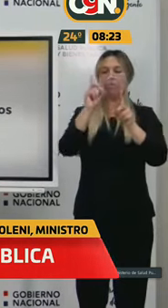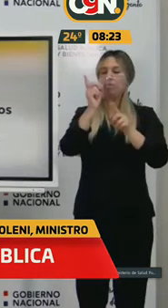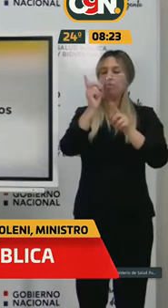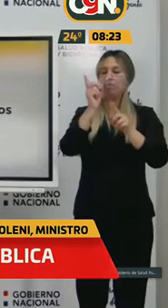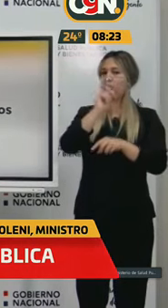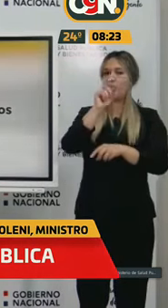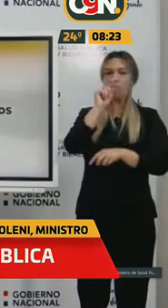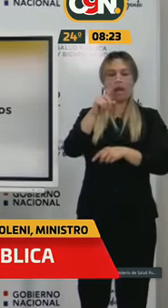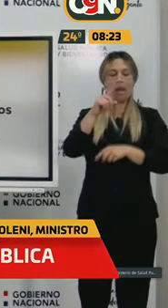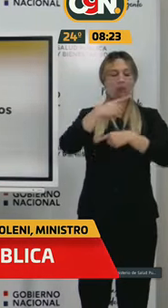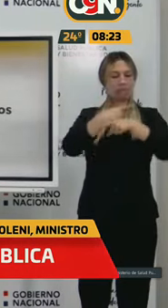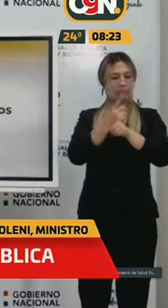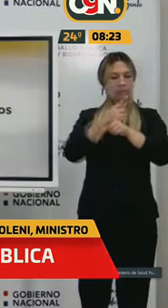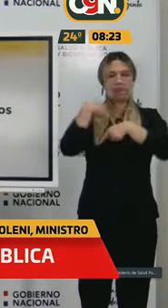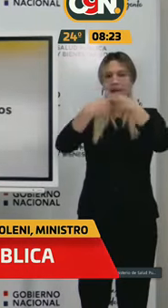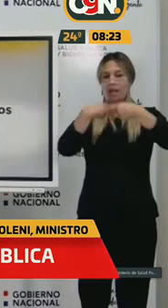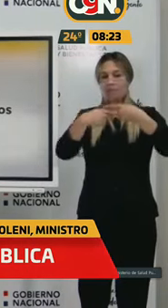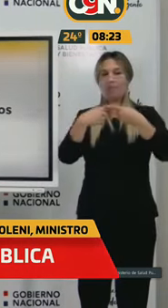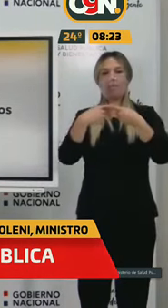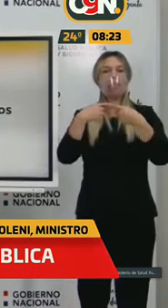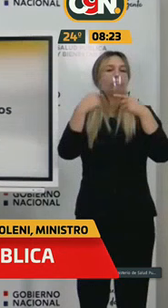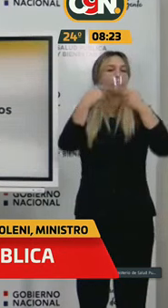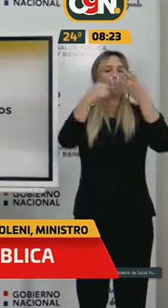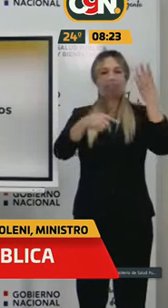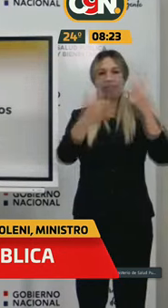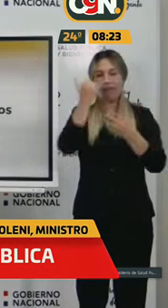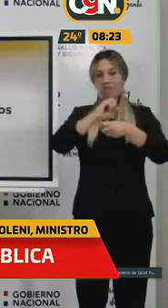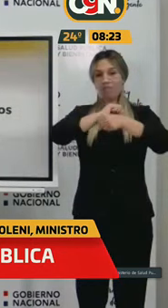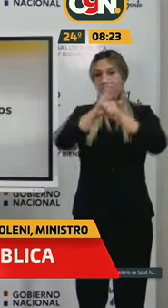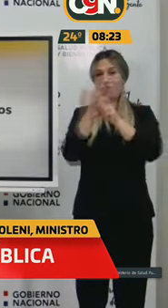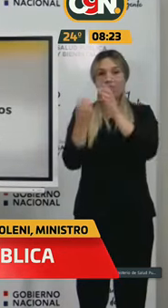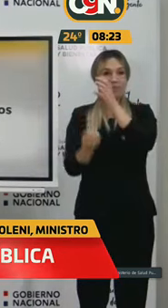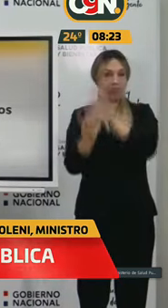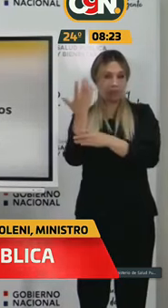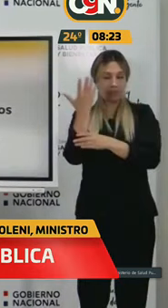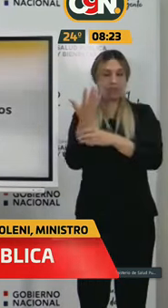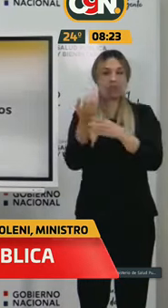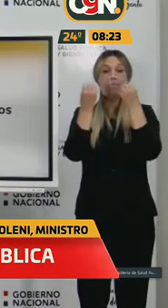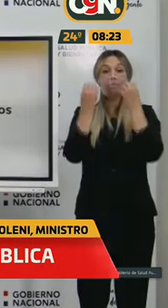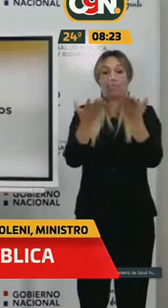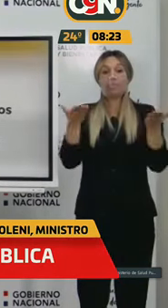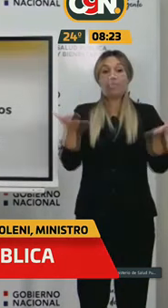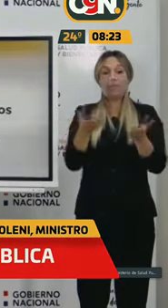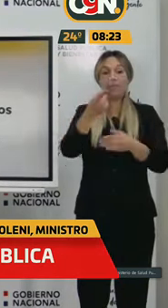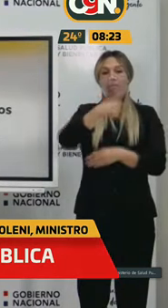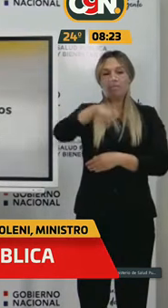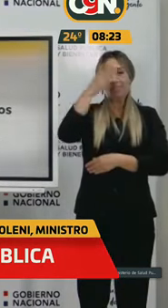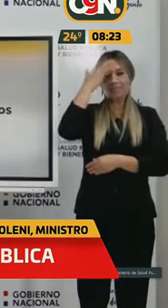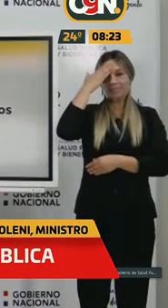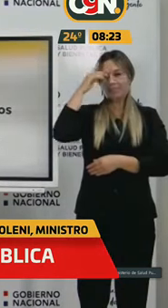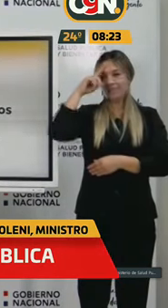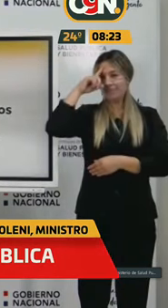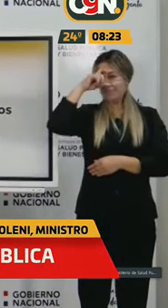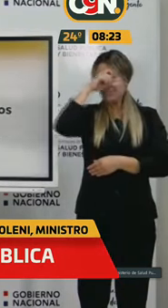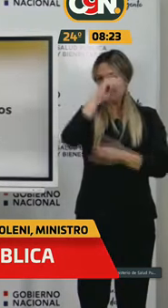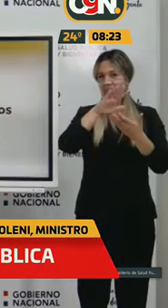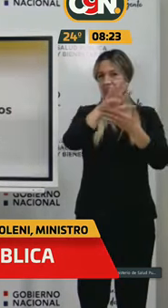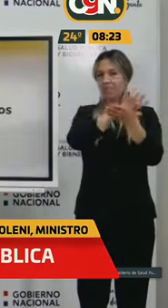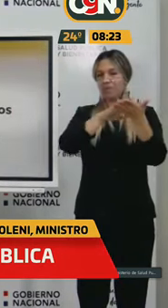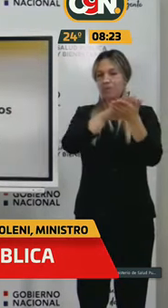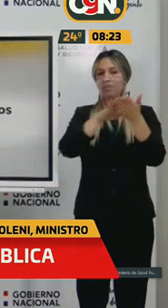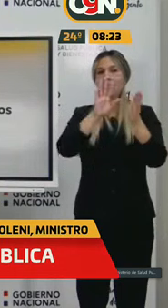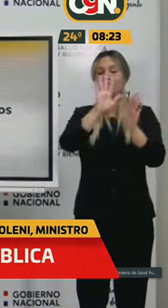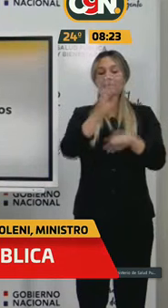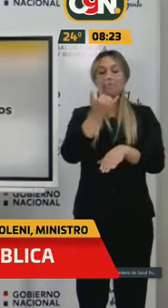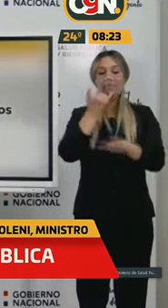rectificado incluso en algunos casos, ¿verdad? Para darles una noción de la complejidad que tiene, no es lo mismo el contagio